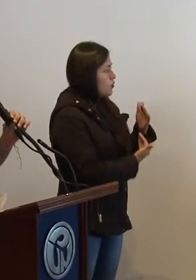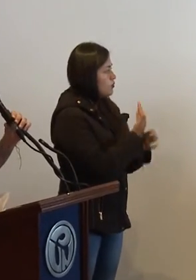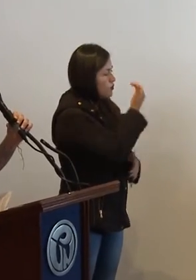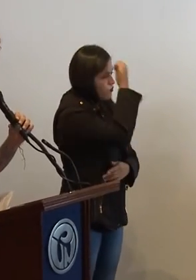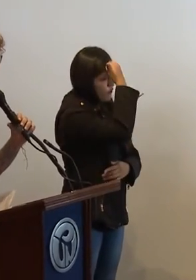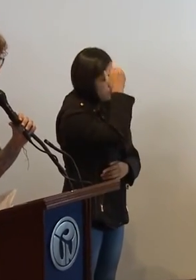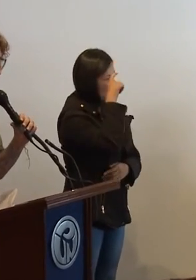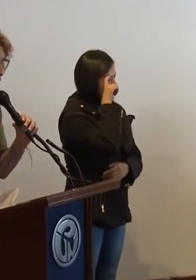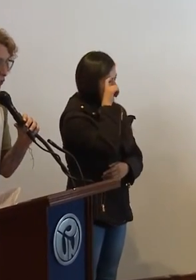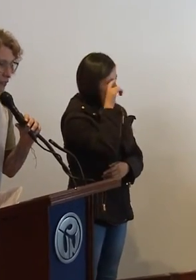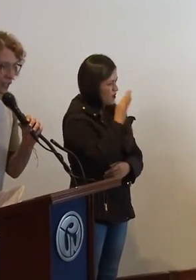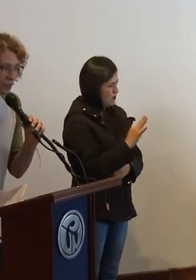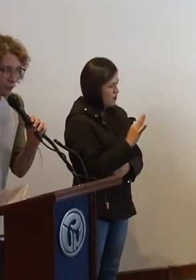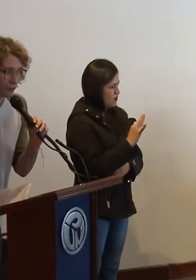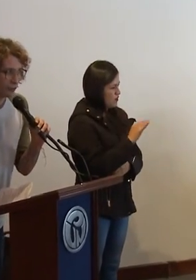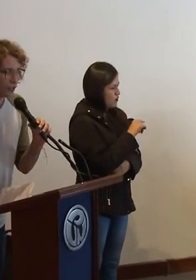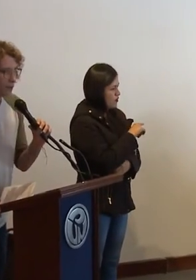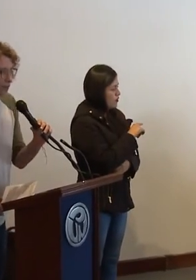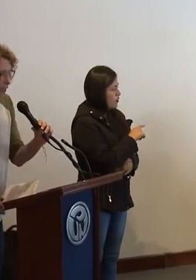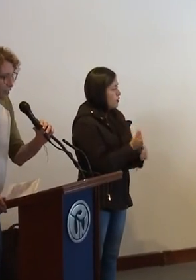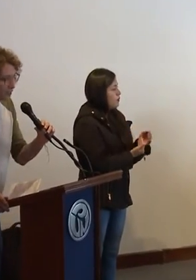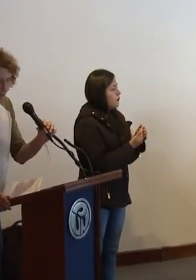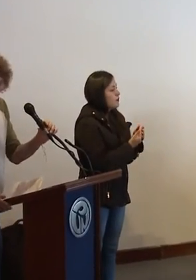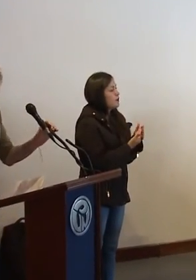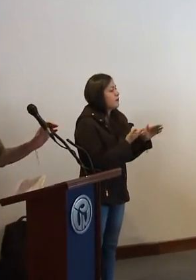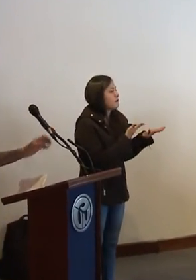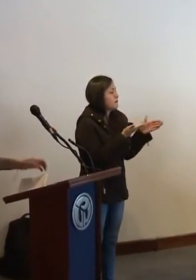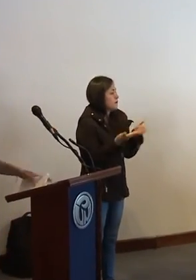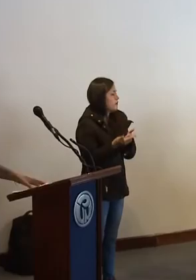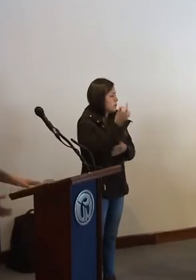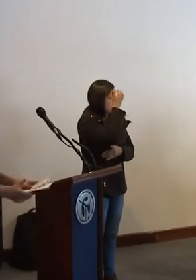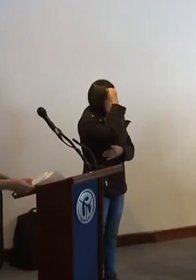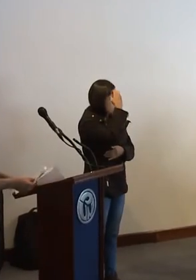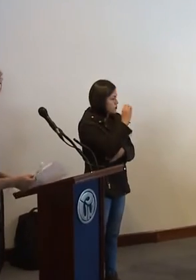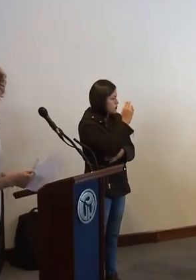introducir a los profesores y las profesoras. Gracias.